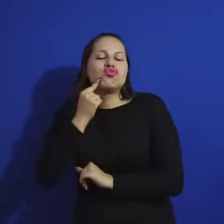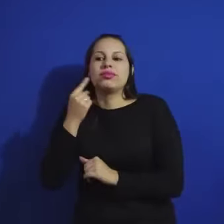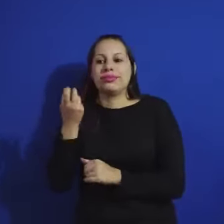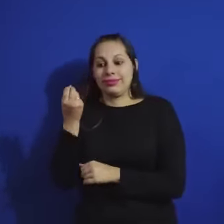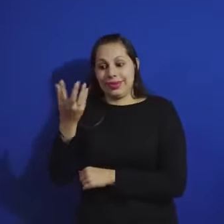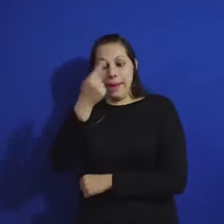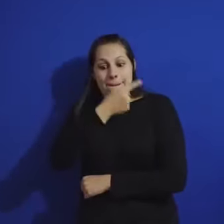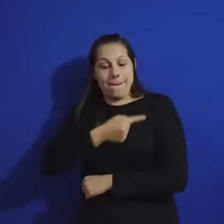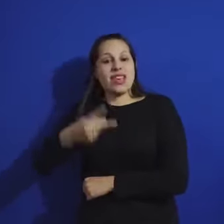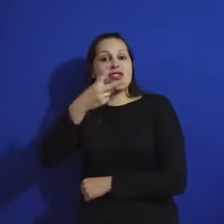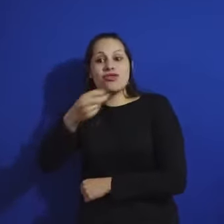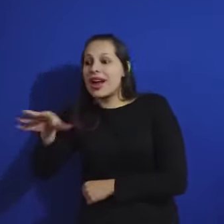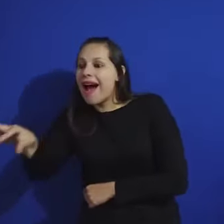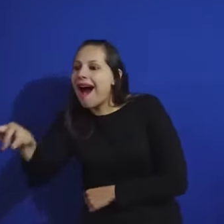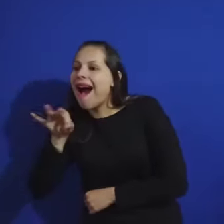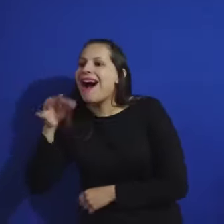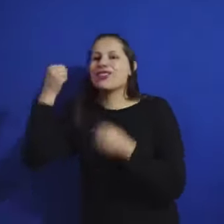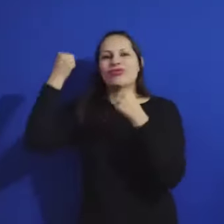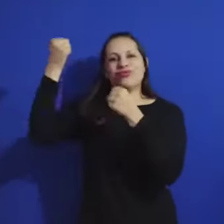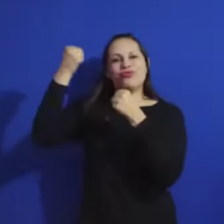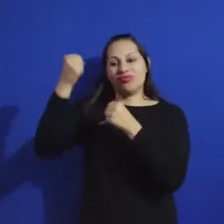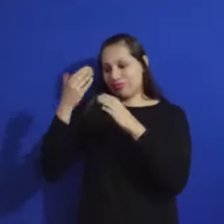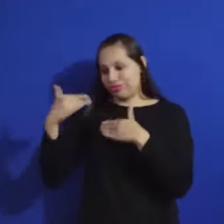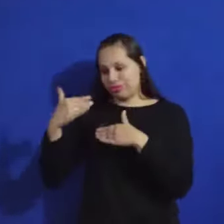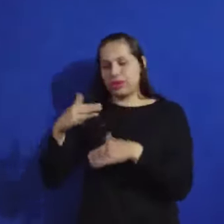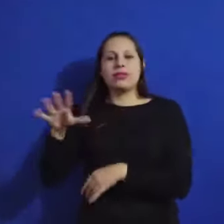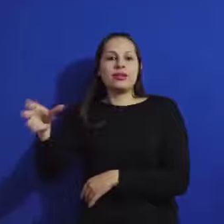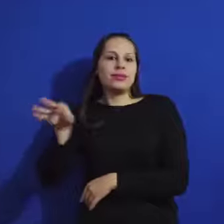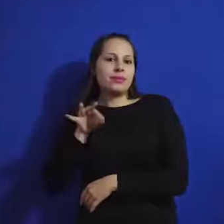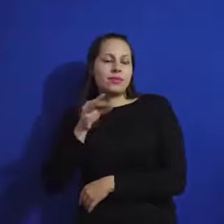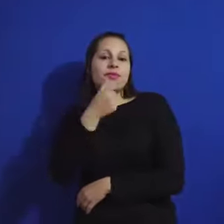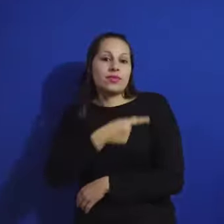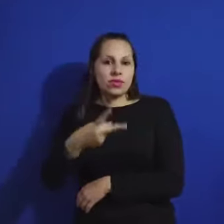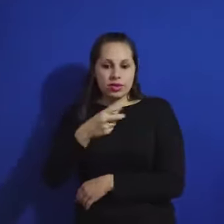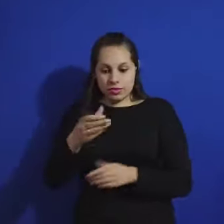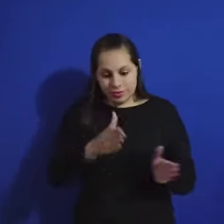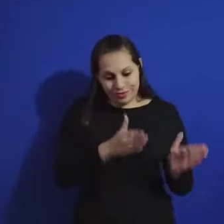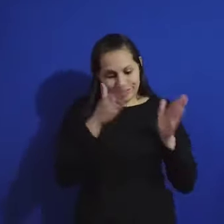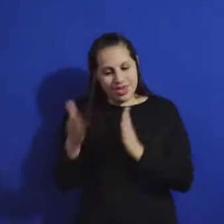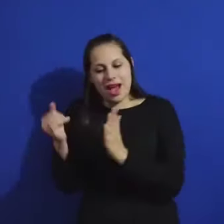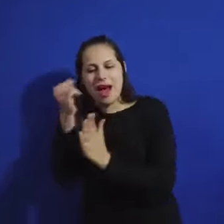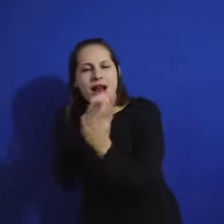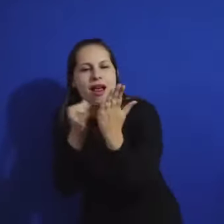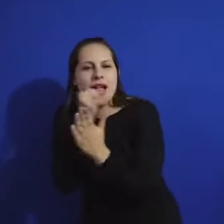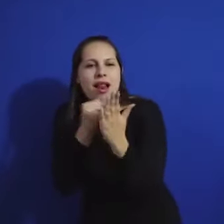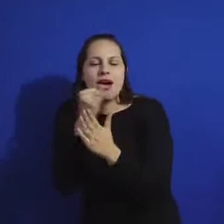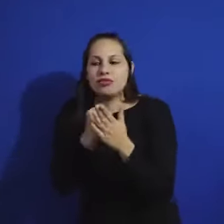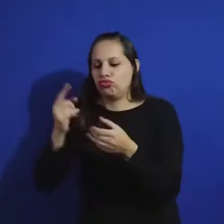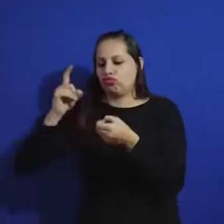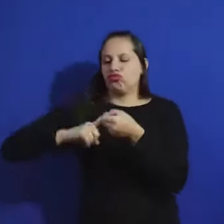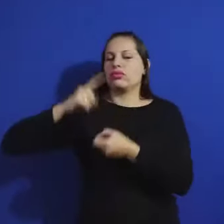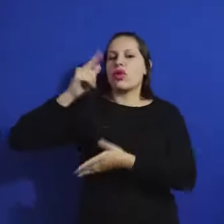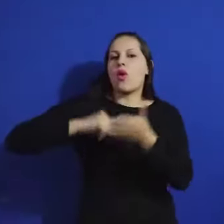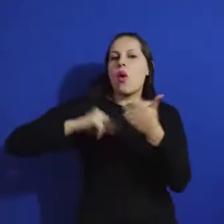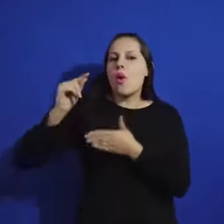doscientos mil pesos ilustración contrato por prestación de servicios por valor de un millón doscientos mil pesos